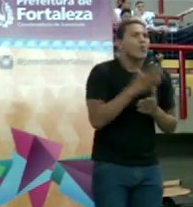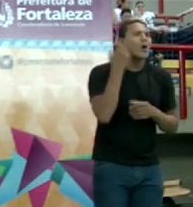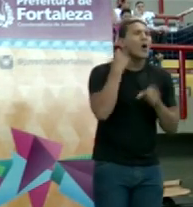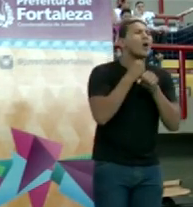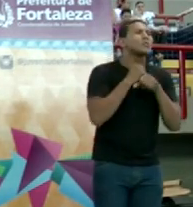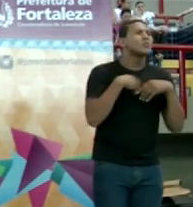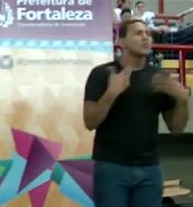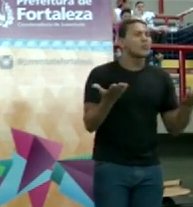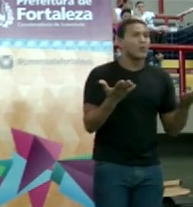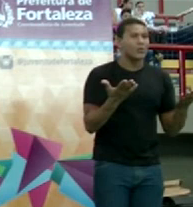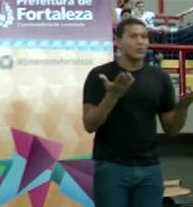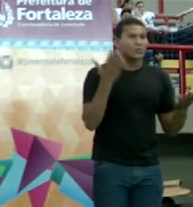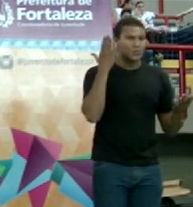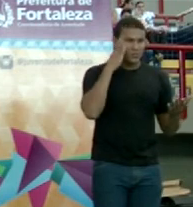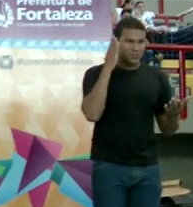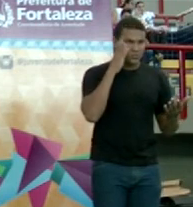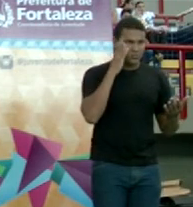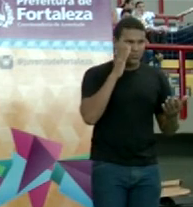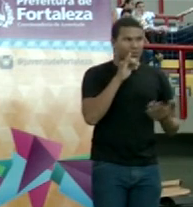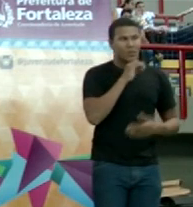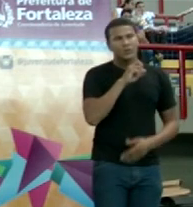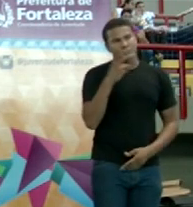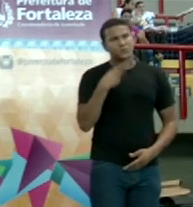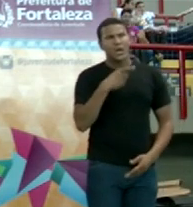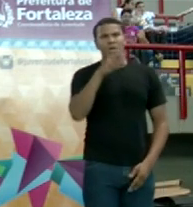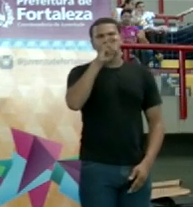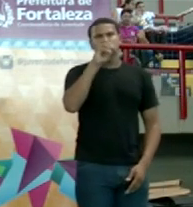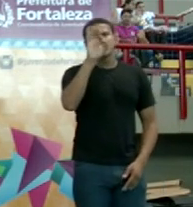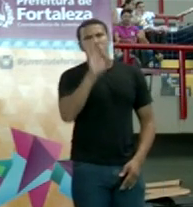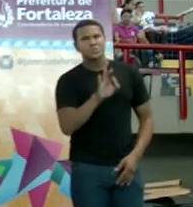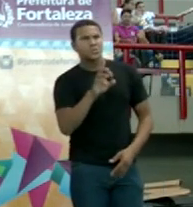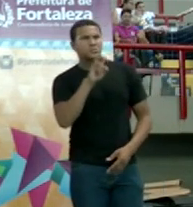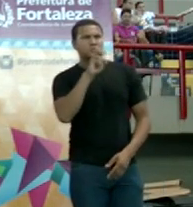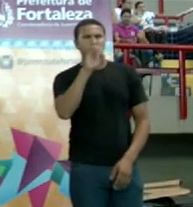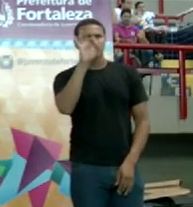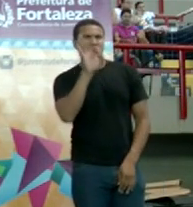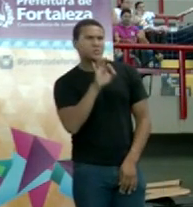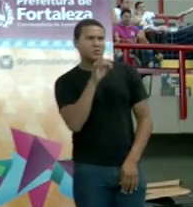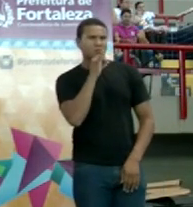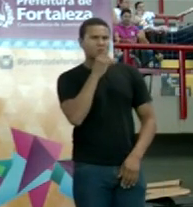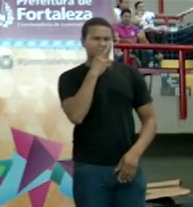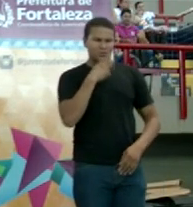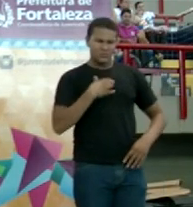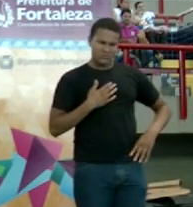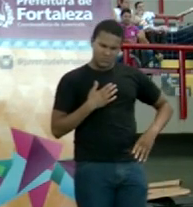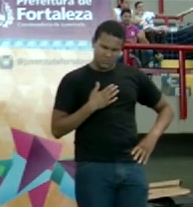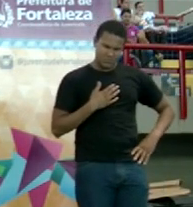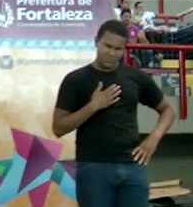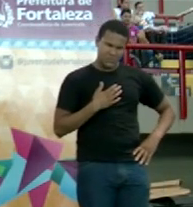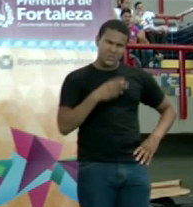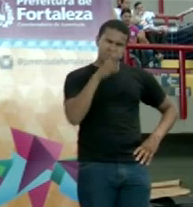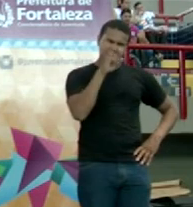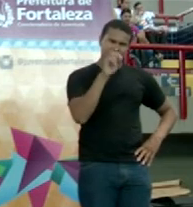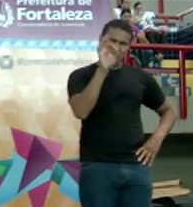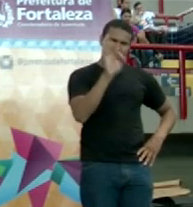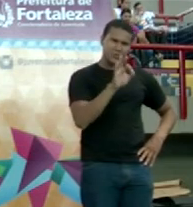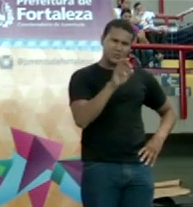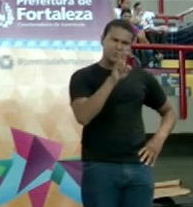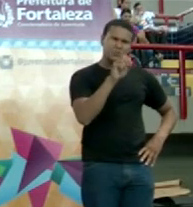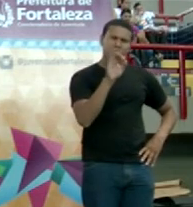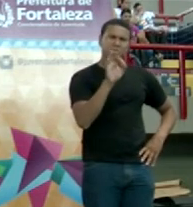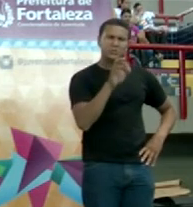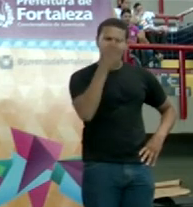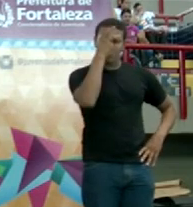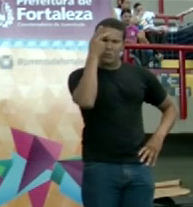da população votante no Brasil é constituído de mulheres. O corretor vai lhe perguntar a fonte que você tirou esse